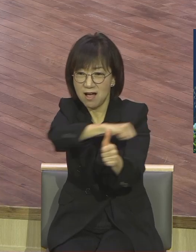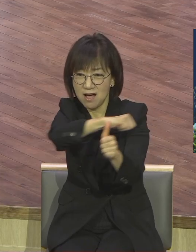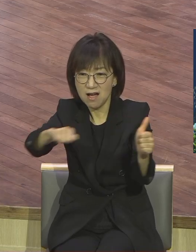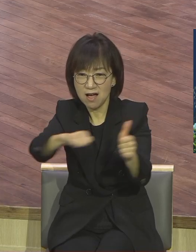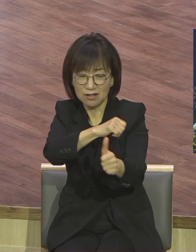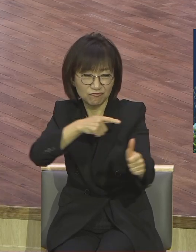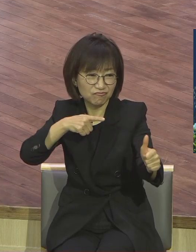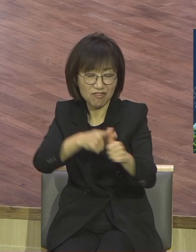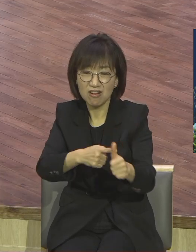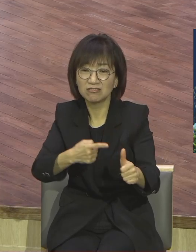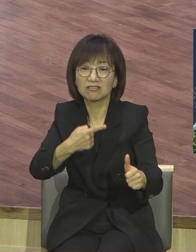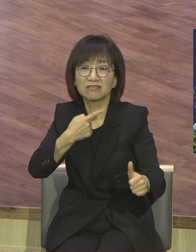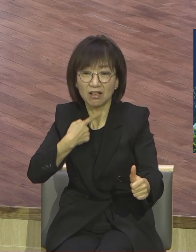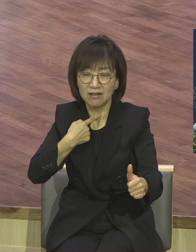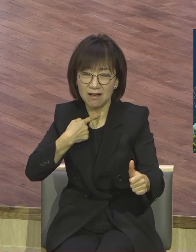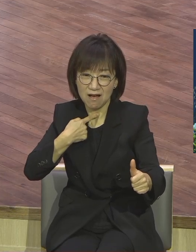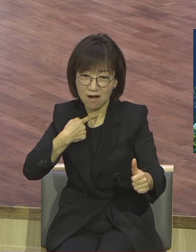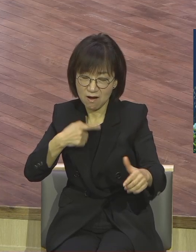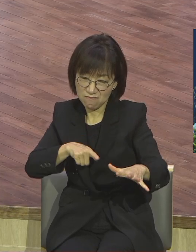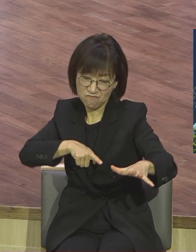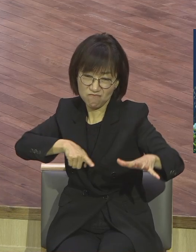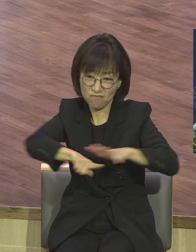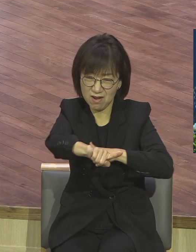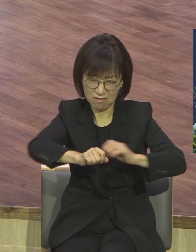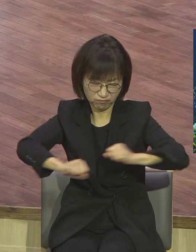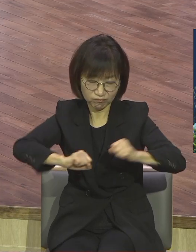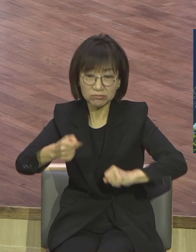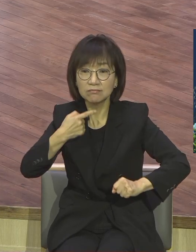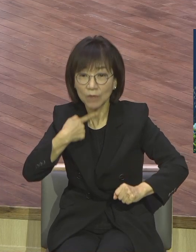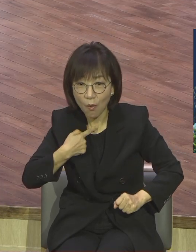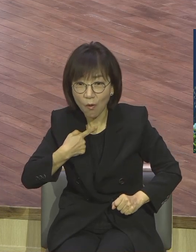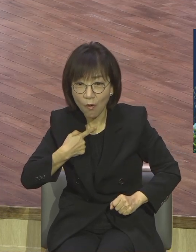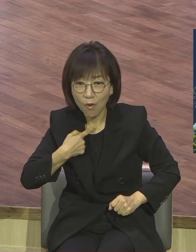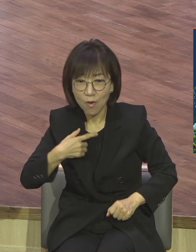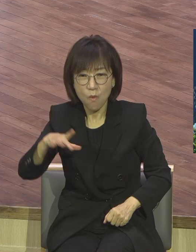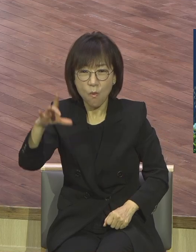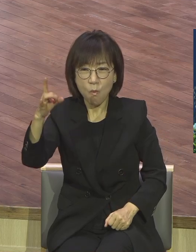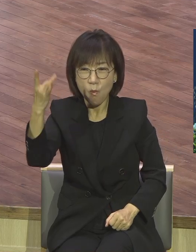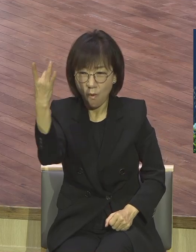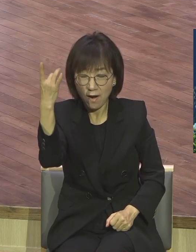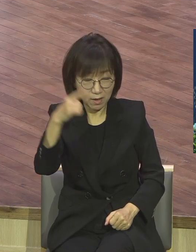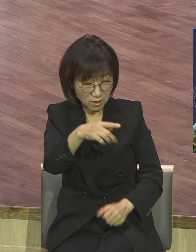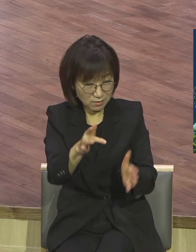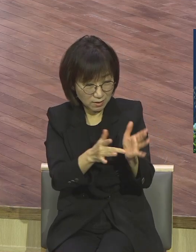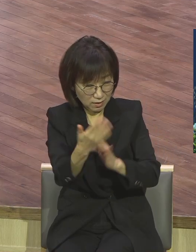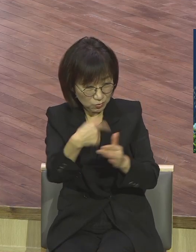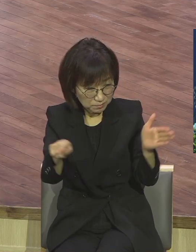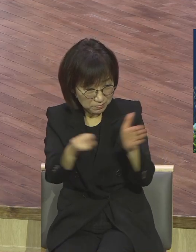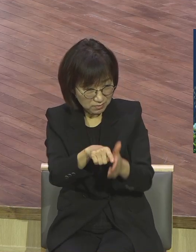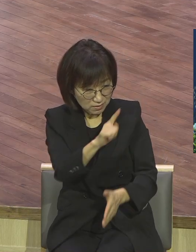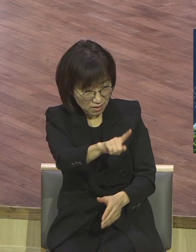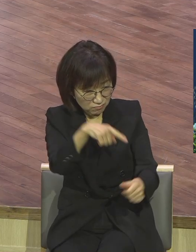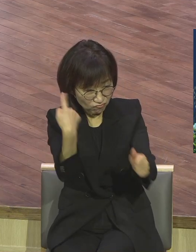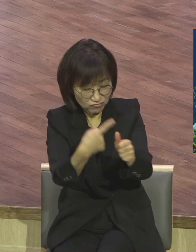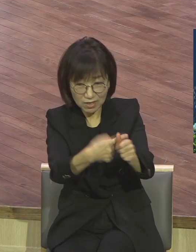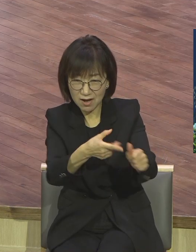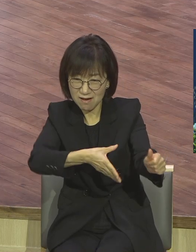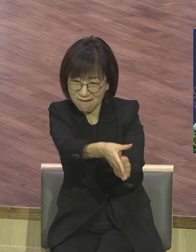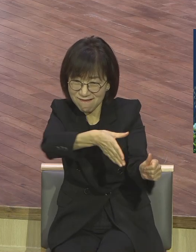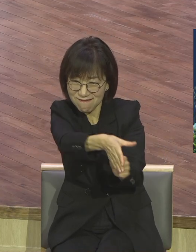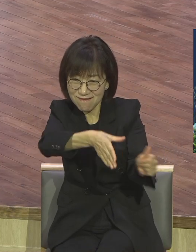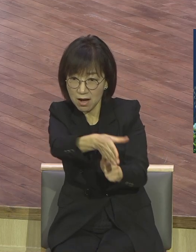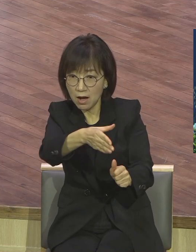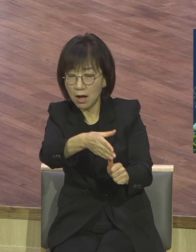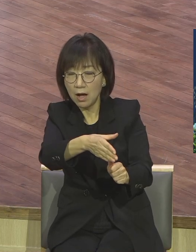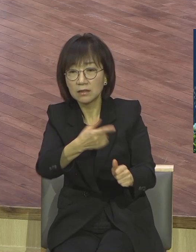이 일에 생을 걸었던 사람이 비방자요, 박해자요, 폭행자였다.